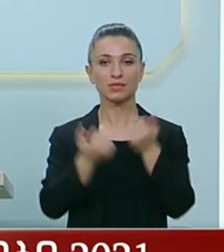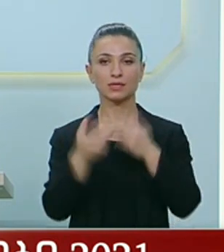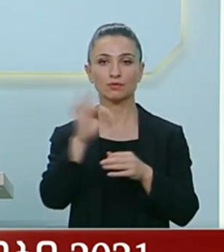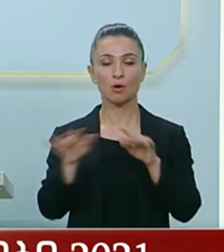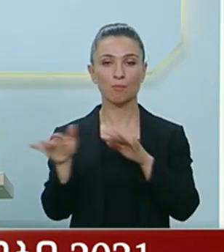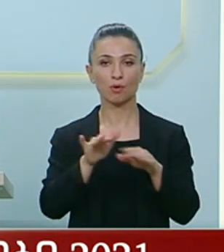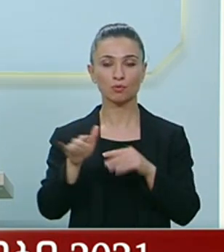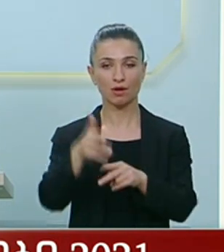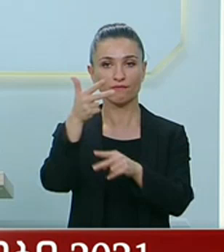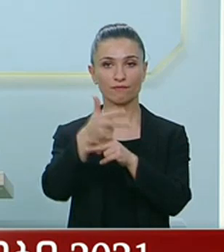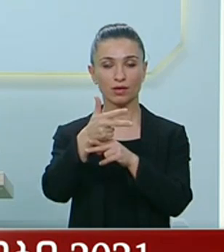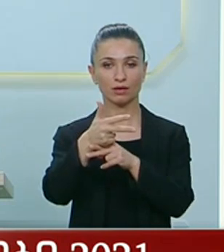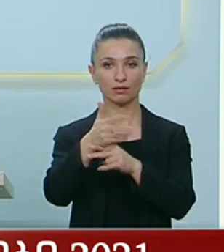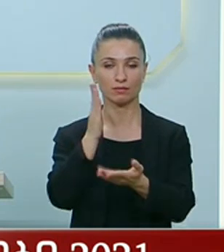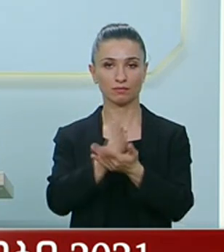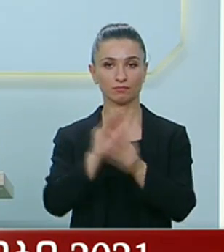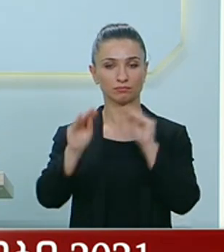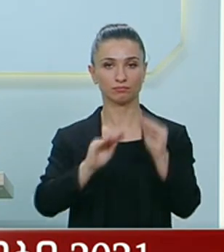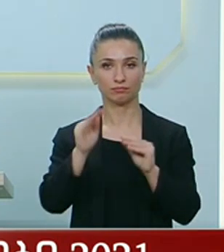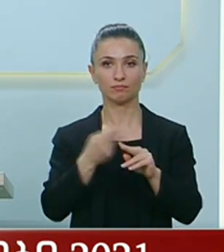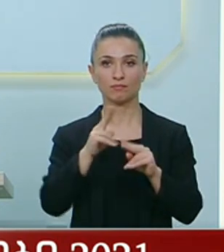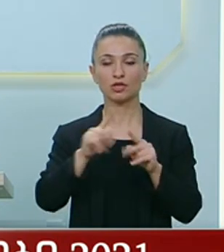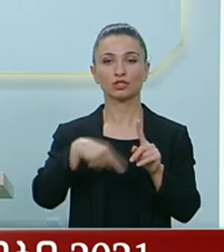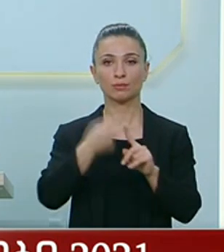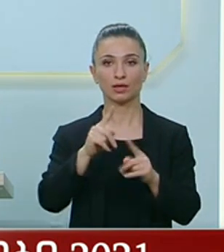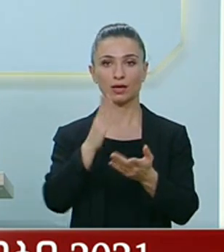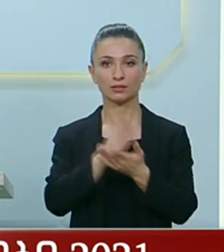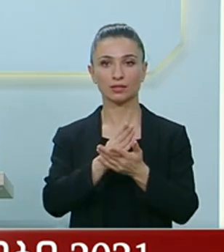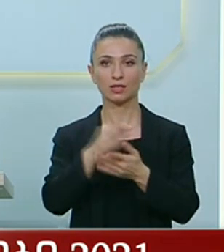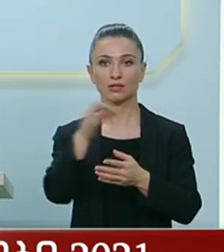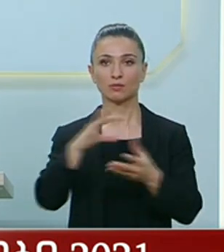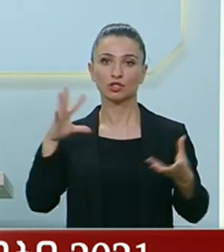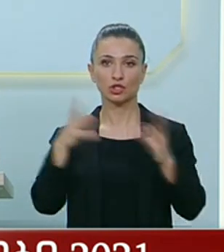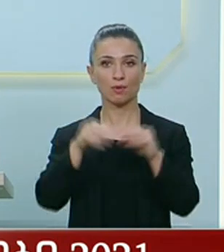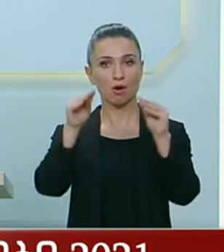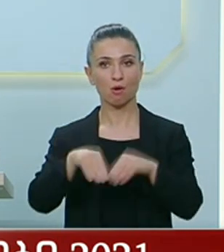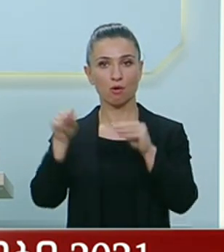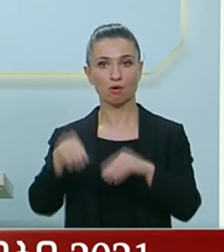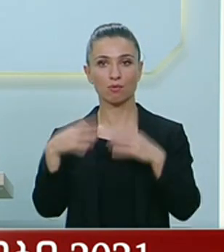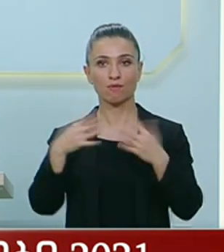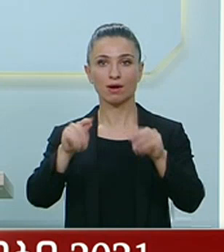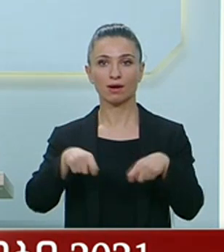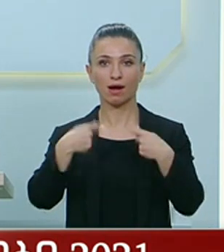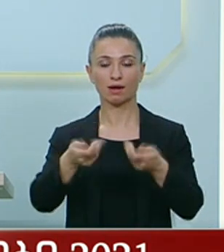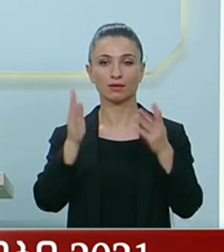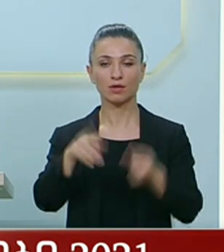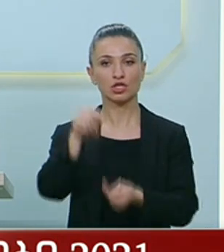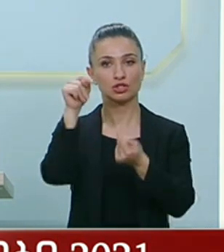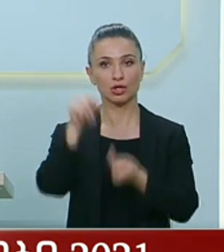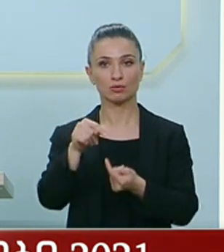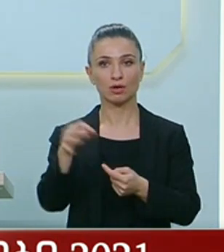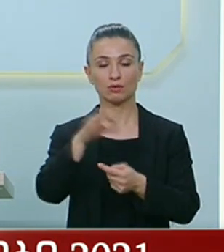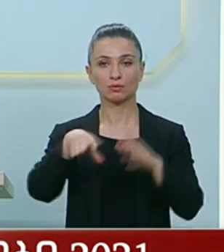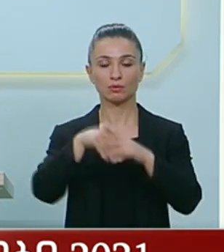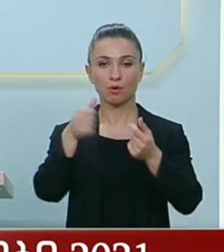დათვლის პროცესის ვიდეო გადაღება მიმდინარეობს. მას შემდეგ, რაც შედგება საუბნო შემაჯამებელი ოქმები, ისინი გადაეცემა შესაბამის